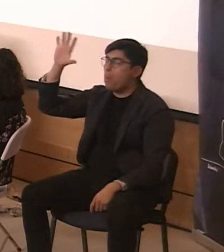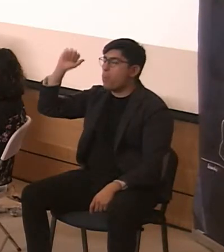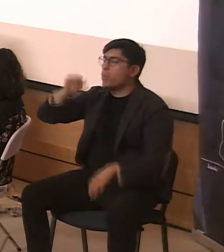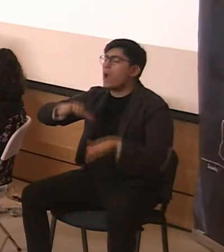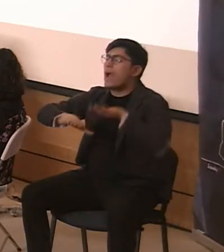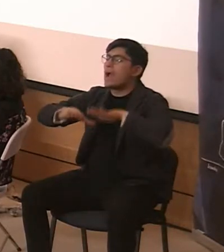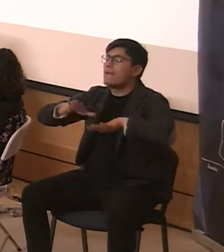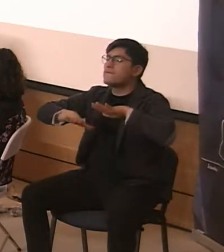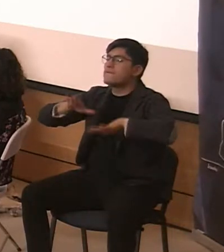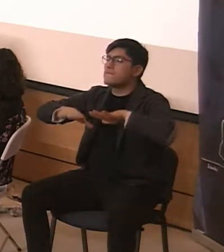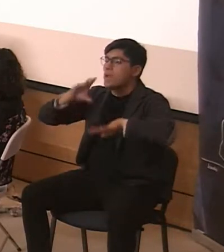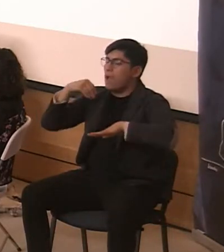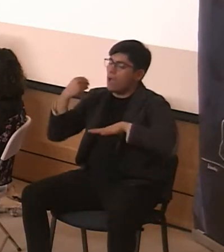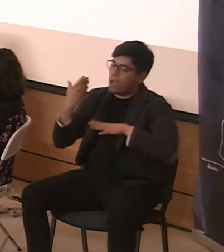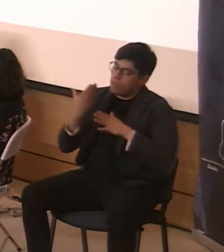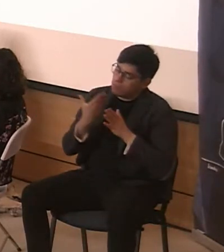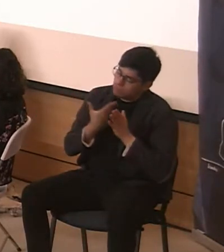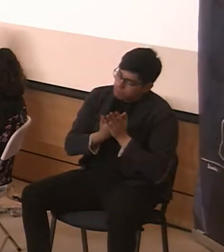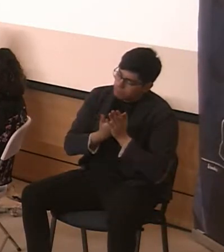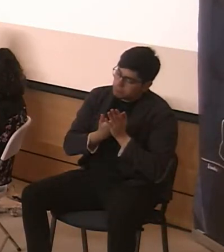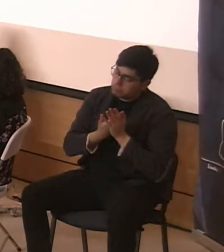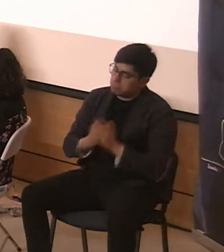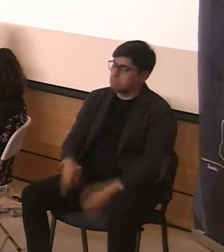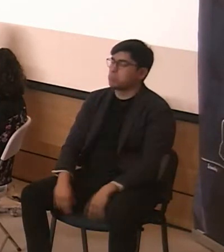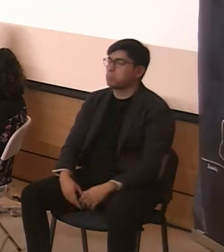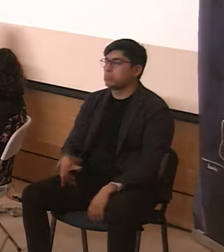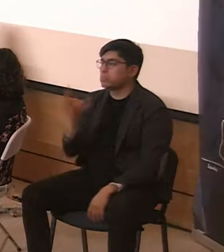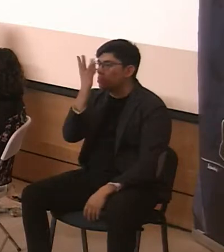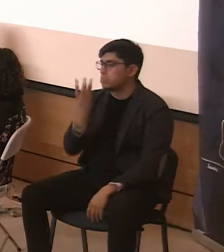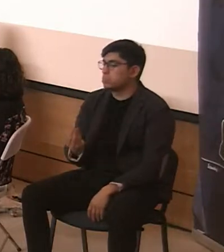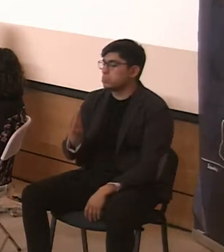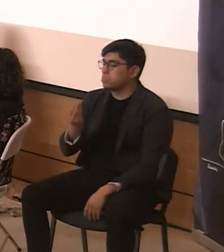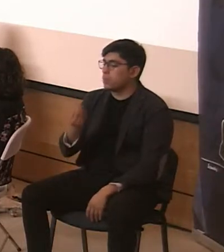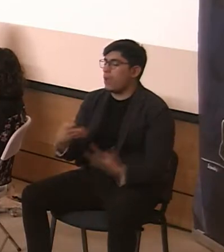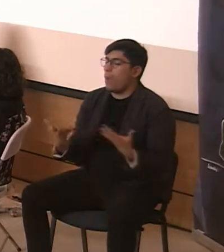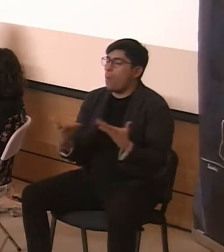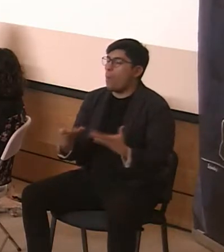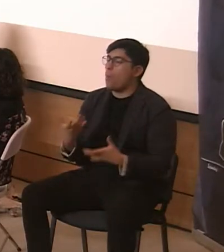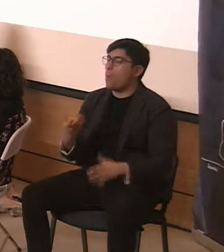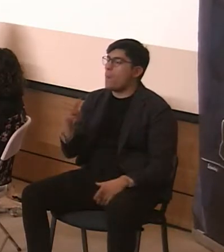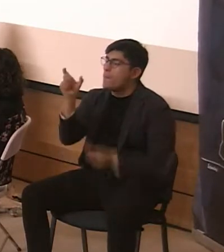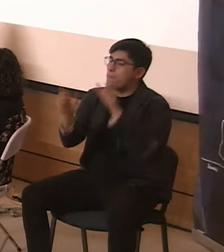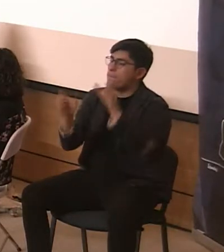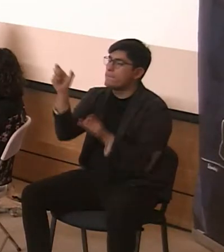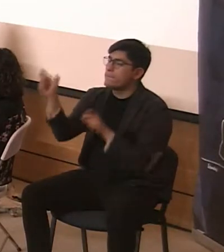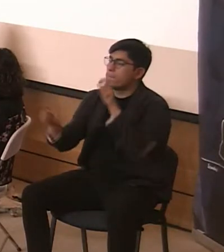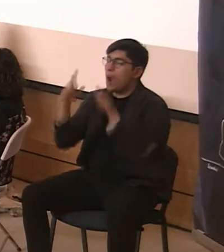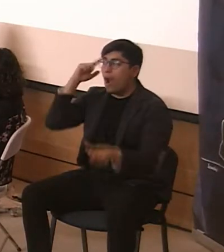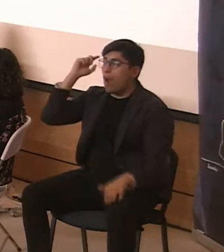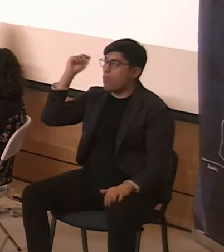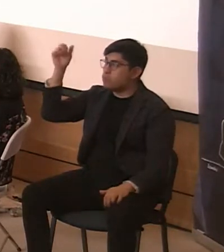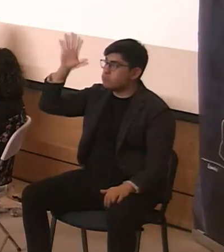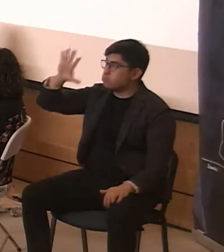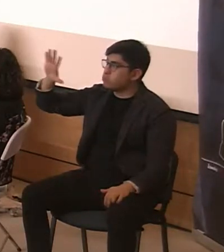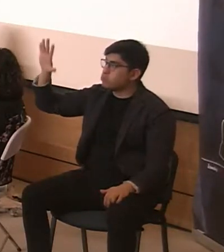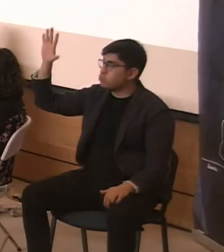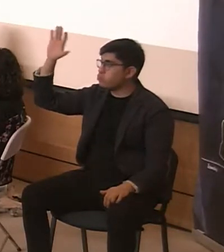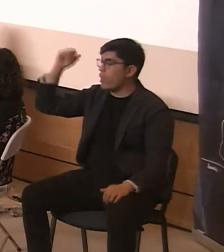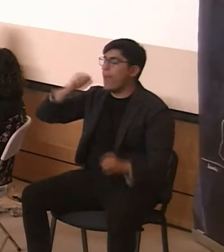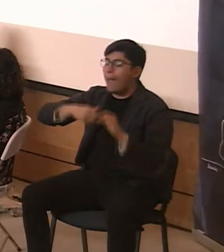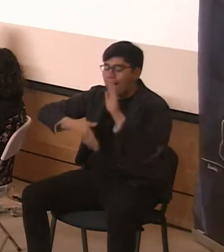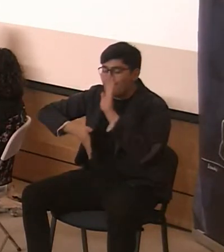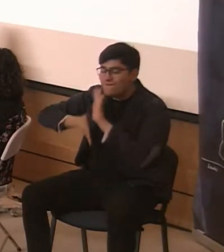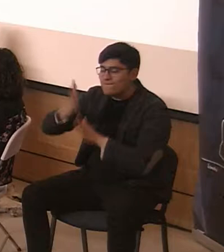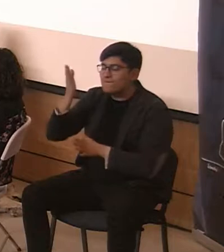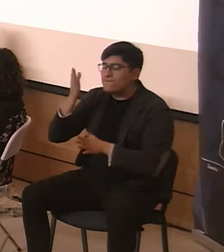adormezca la creatividad entonces cómo somos sujetos creativos vamos a ir a ver qué es lo que